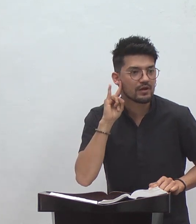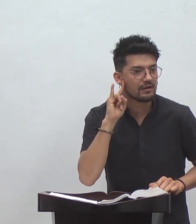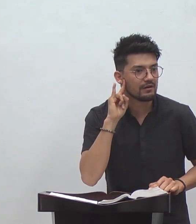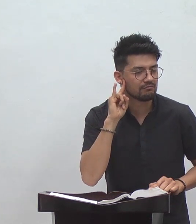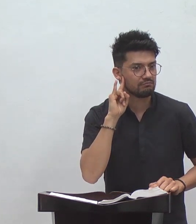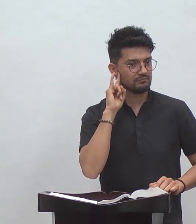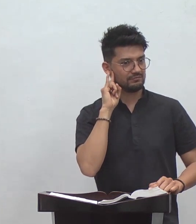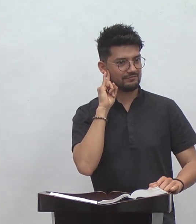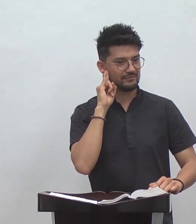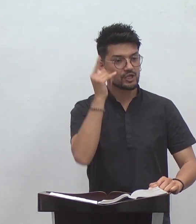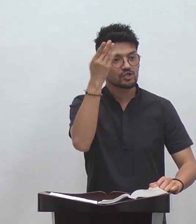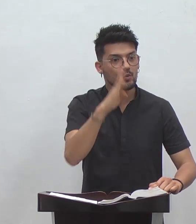A él oíd.